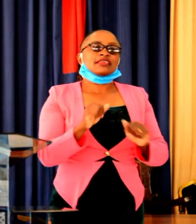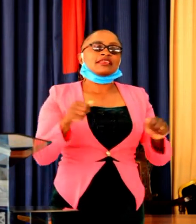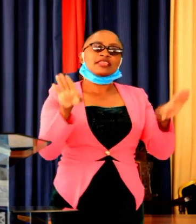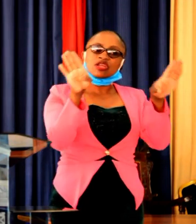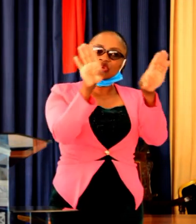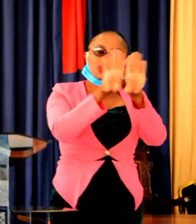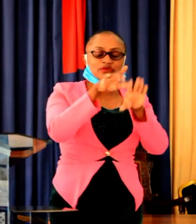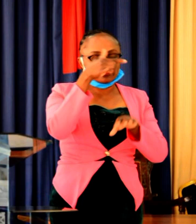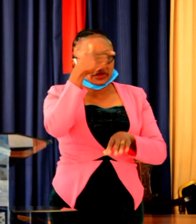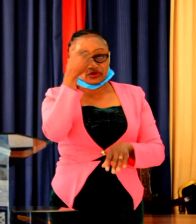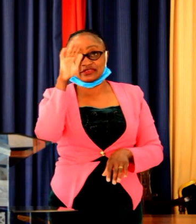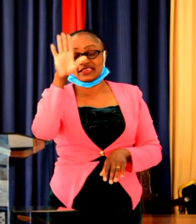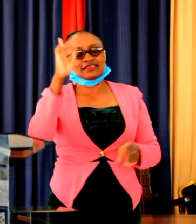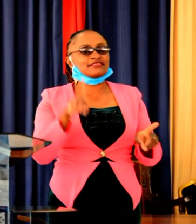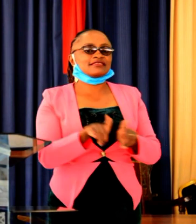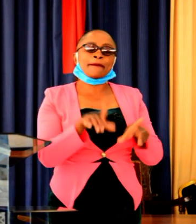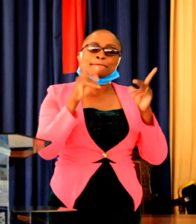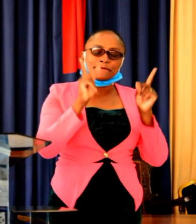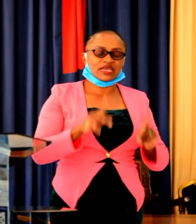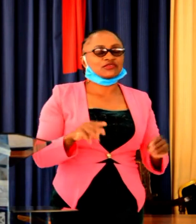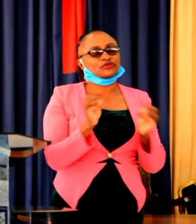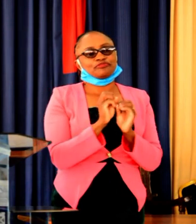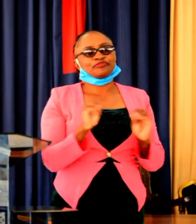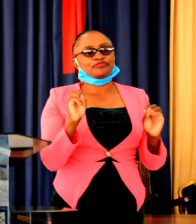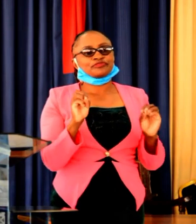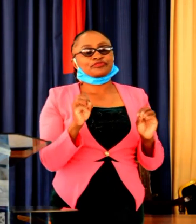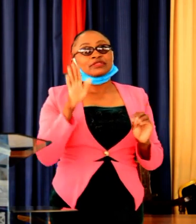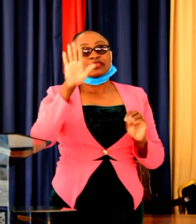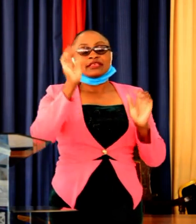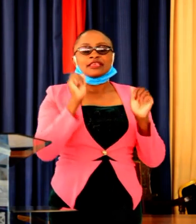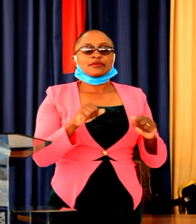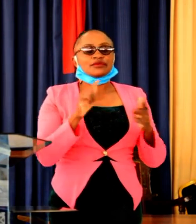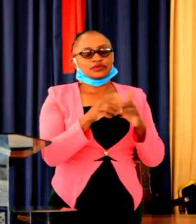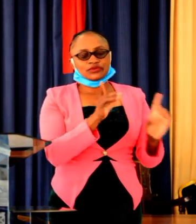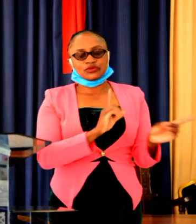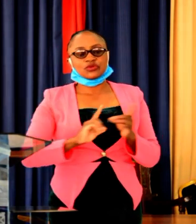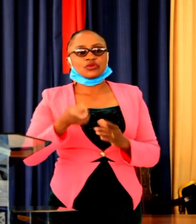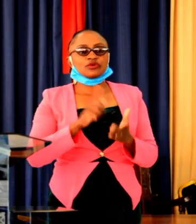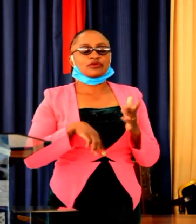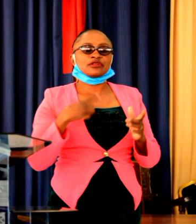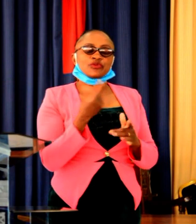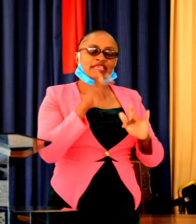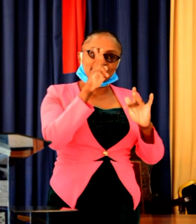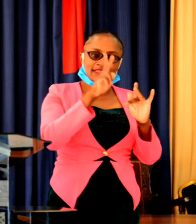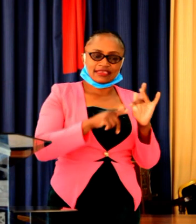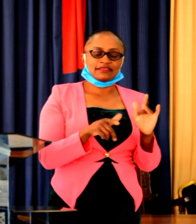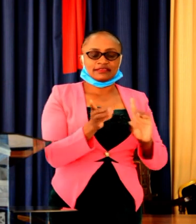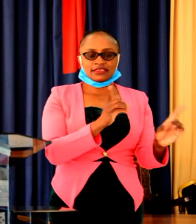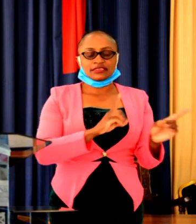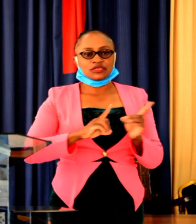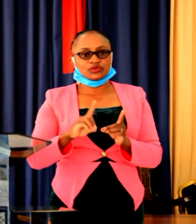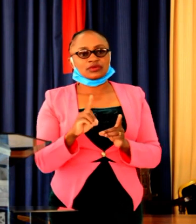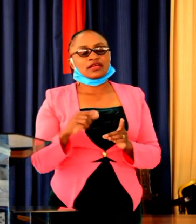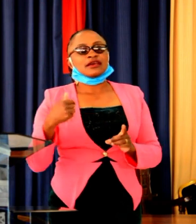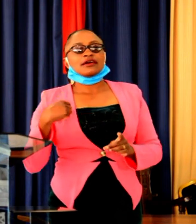yeye si kama mwanadamu. He is able to do what we are not able to do. Jambo lingine la kutabua ni